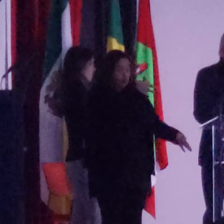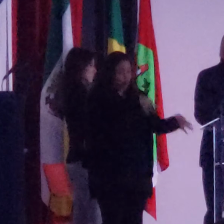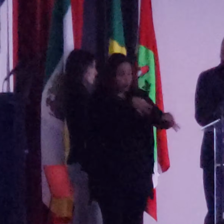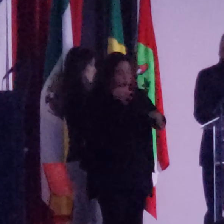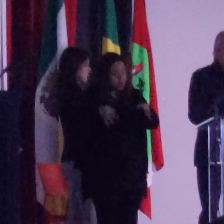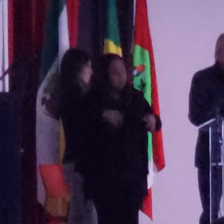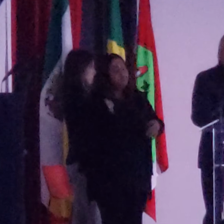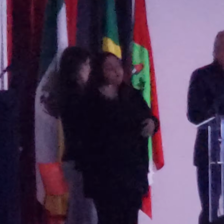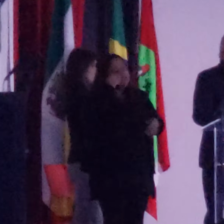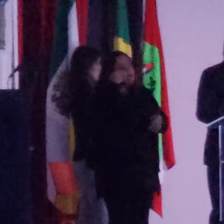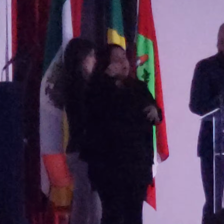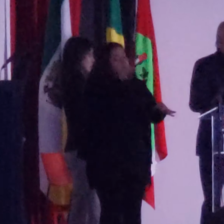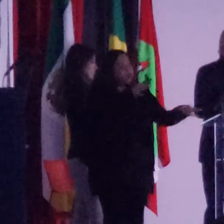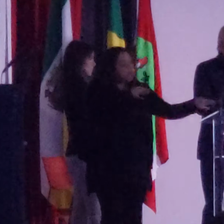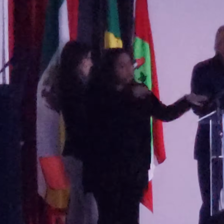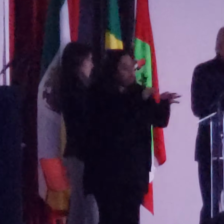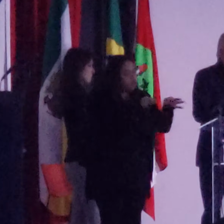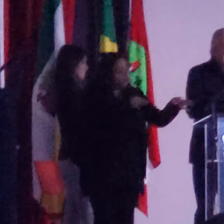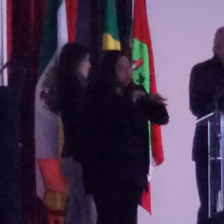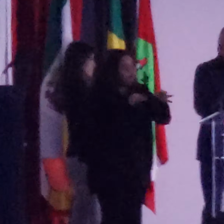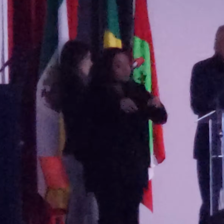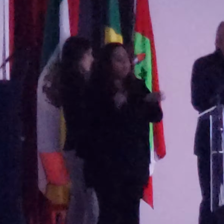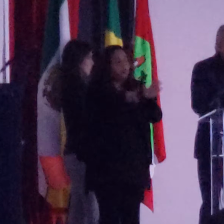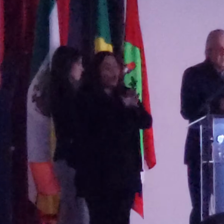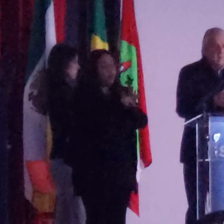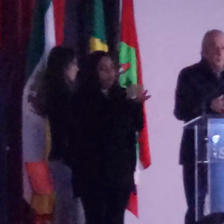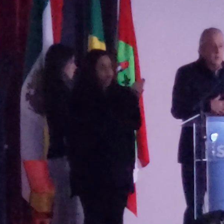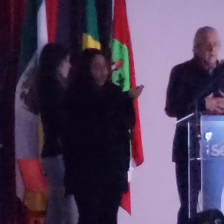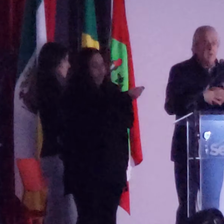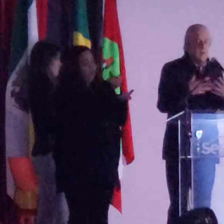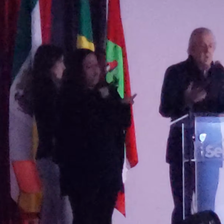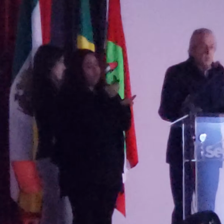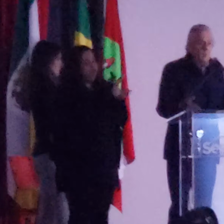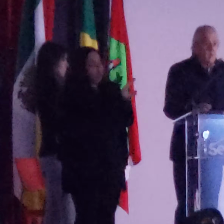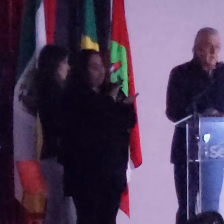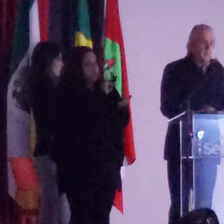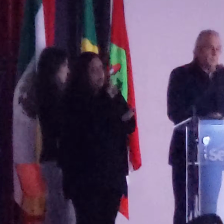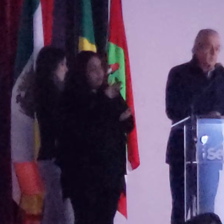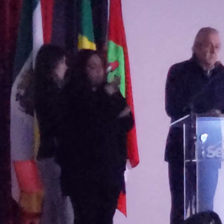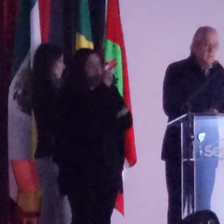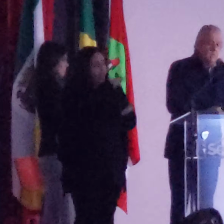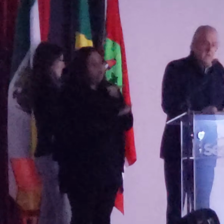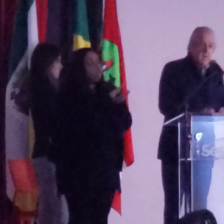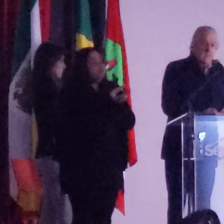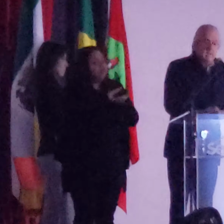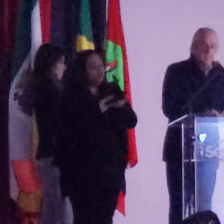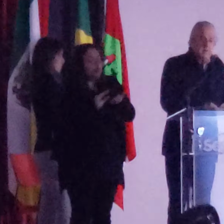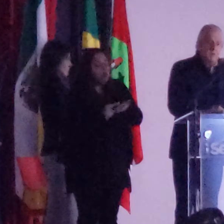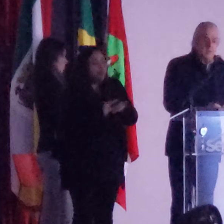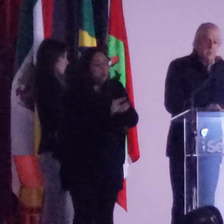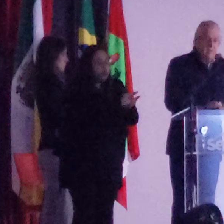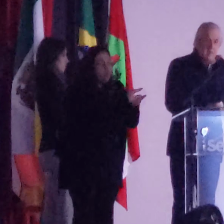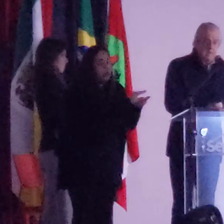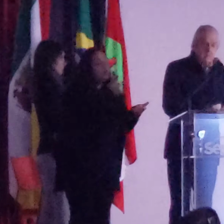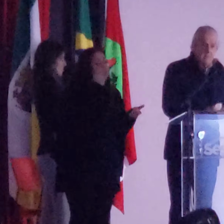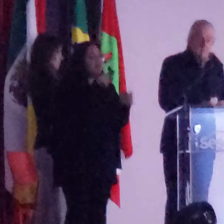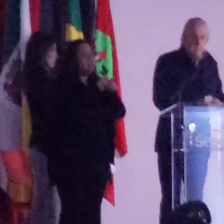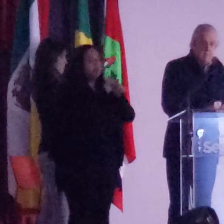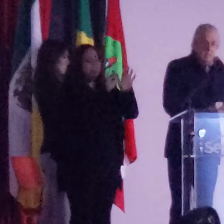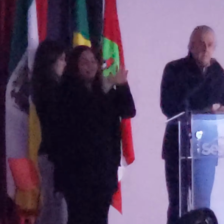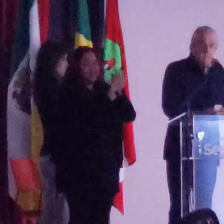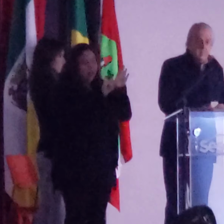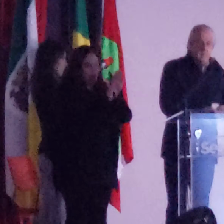de que sejam distribuídos ao IBRAM recursos que ele poderá colocar à disposição através de